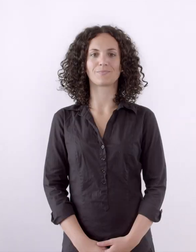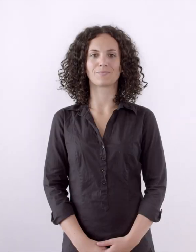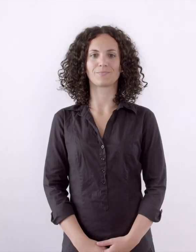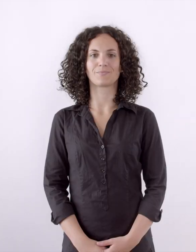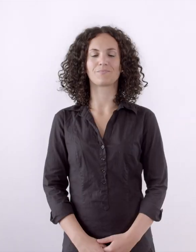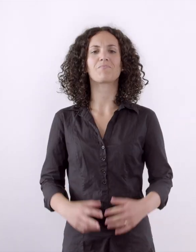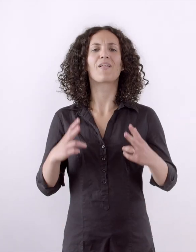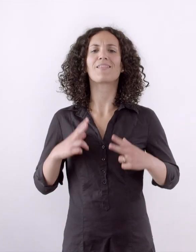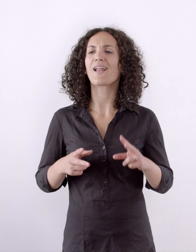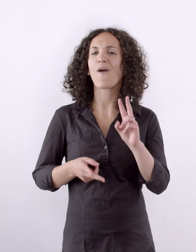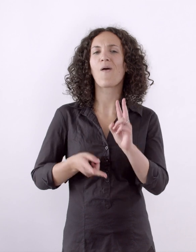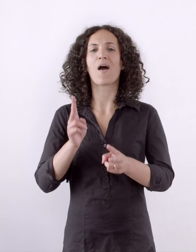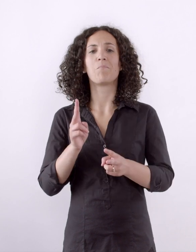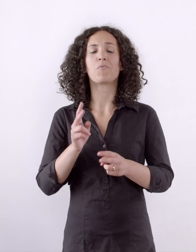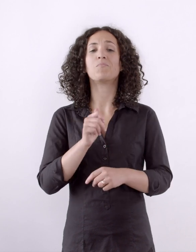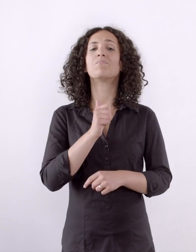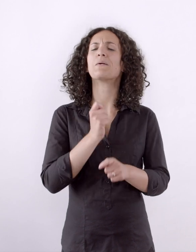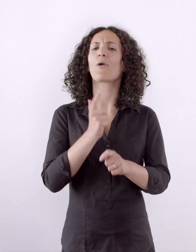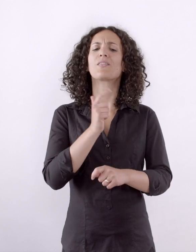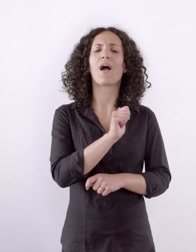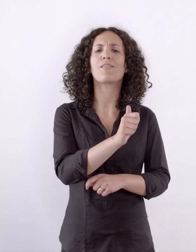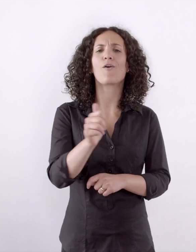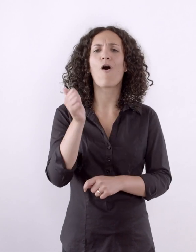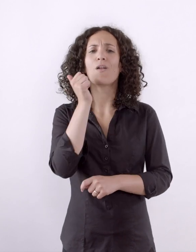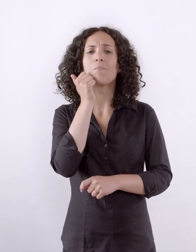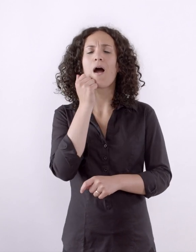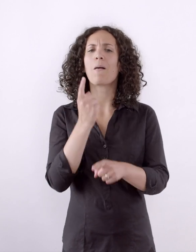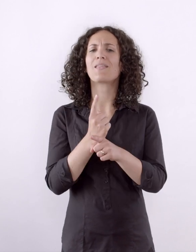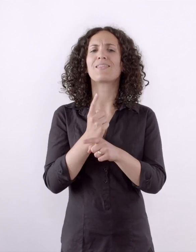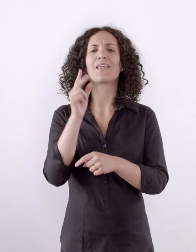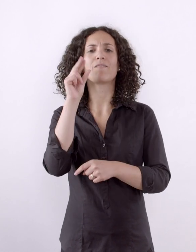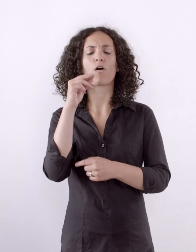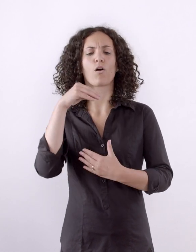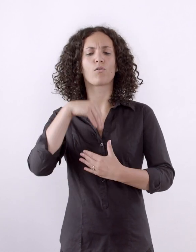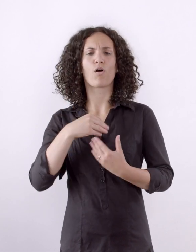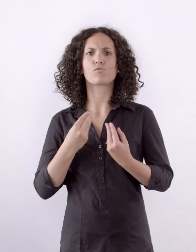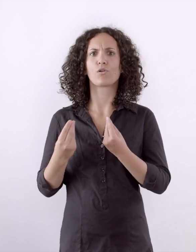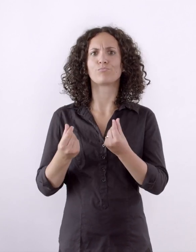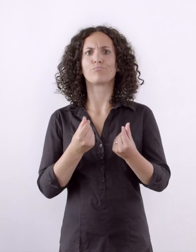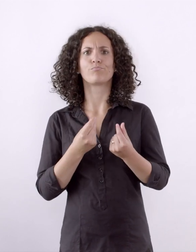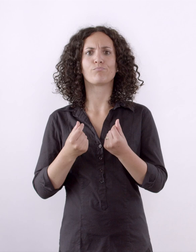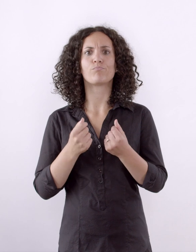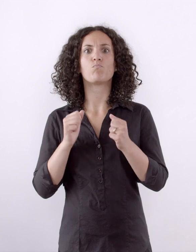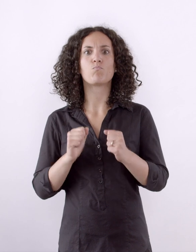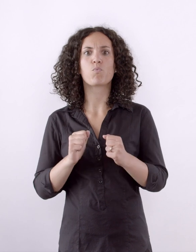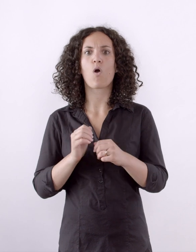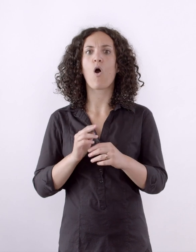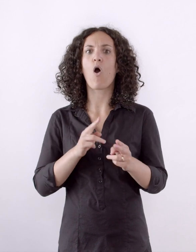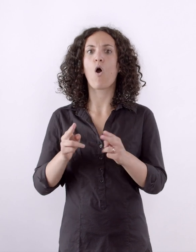Per una tranquillità in più, è importante che ogni mamma sappia riconoscere alcuni segnali che potrebbero indicare che è il momento di andare